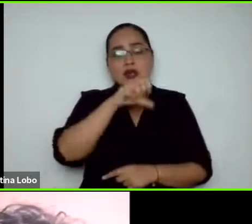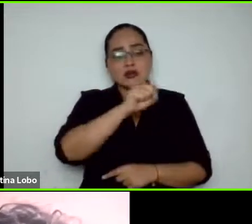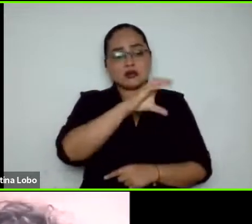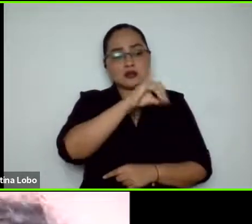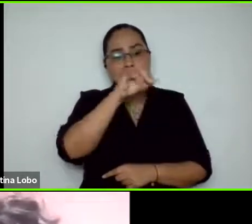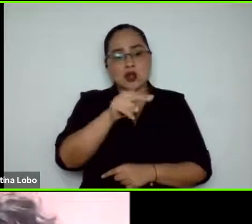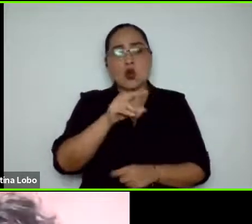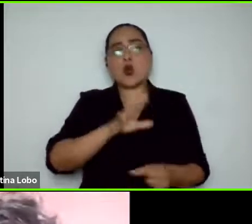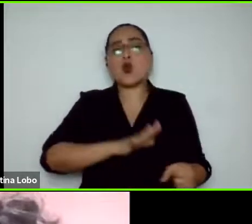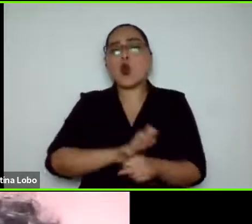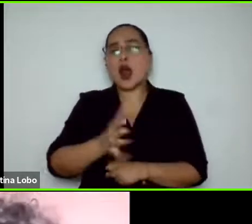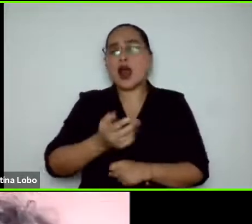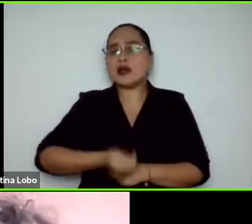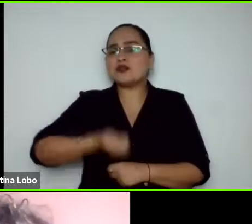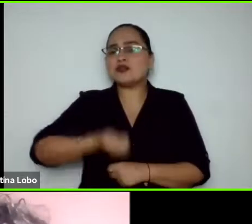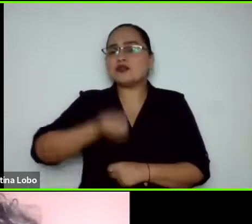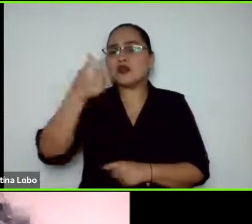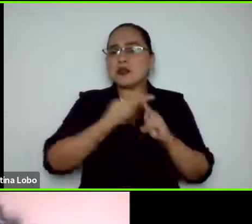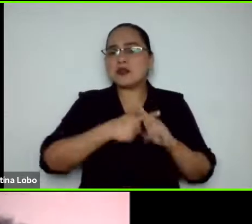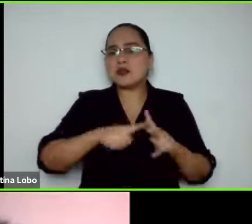Justicia?